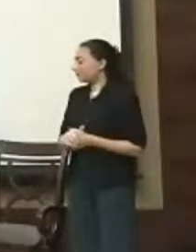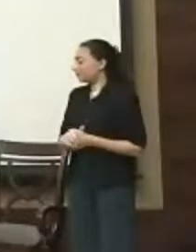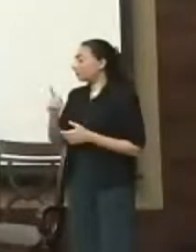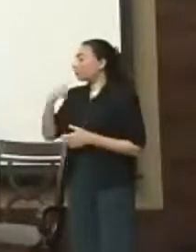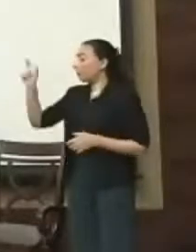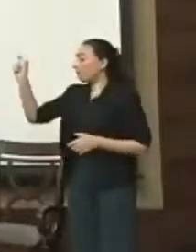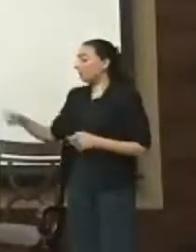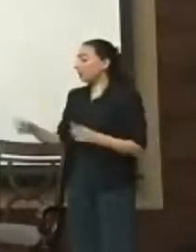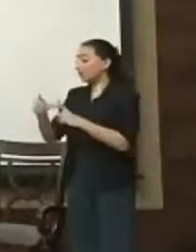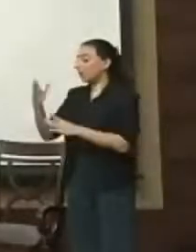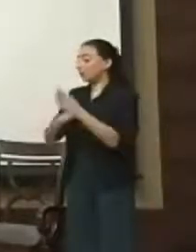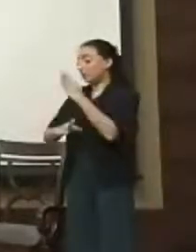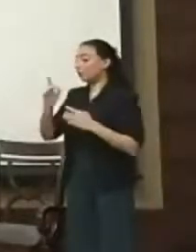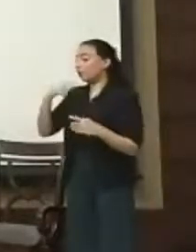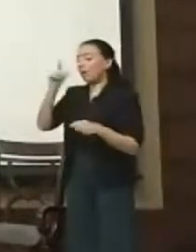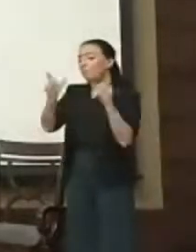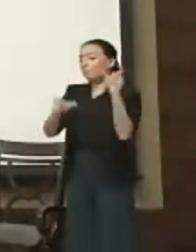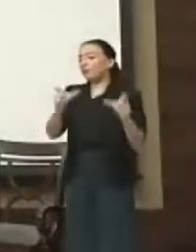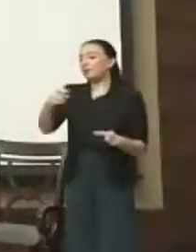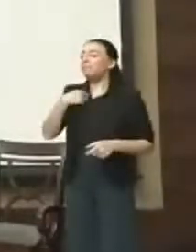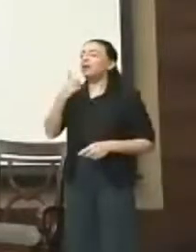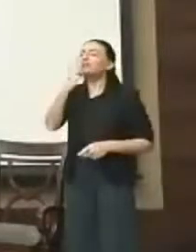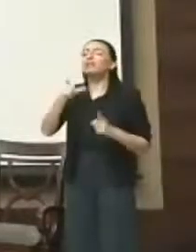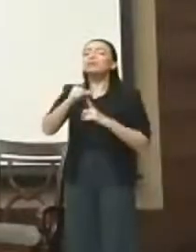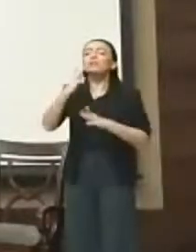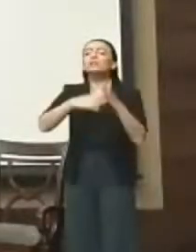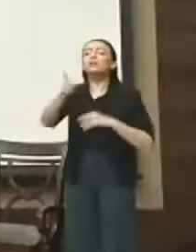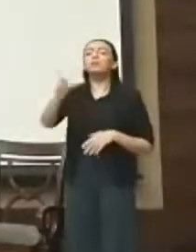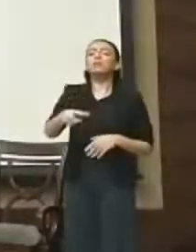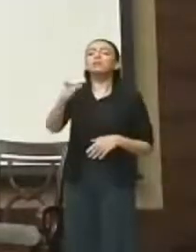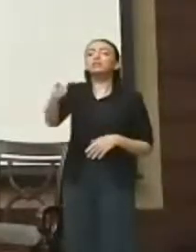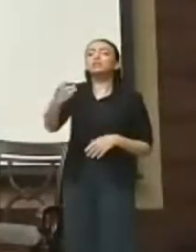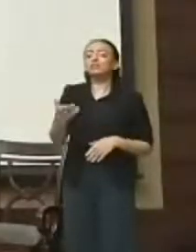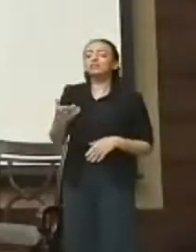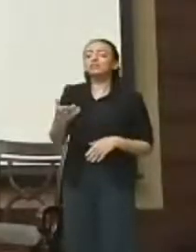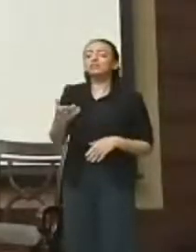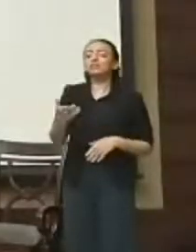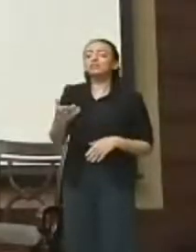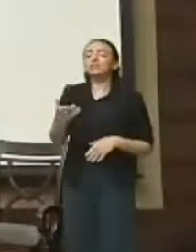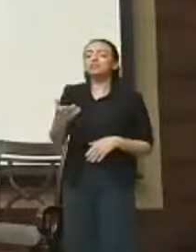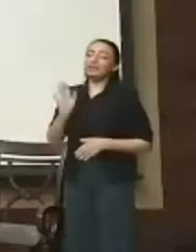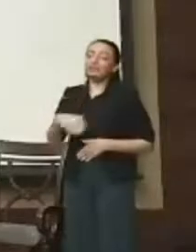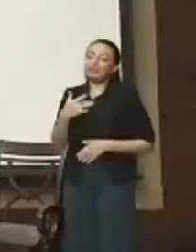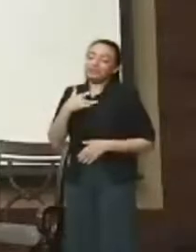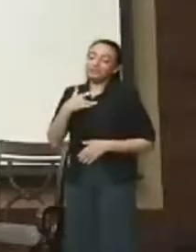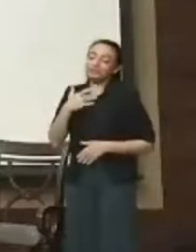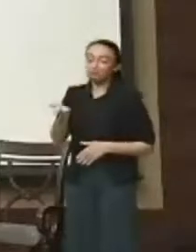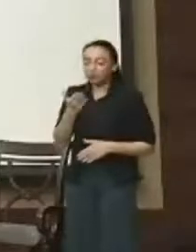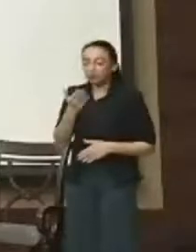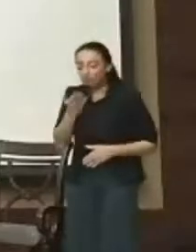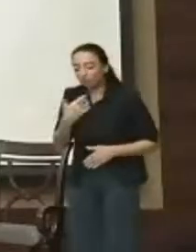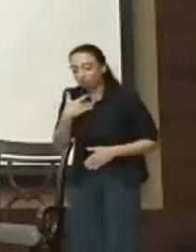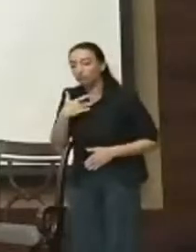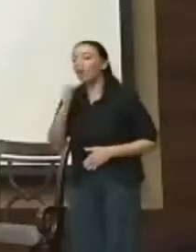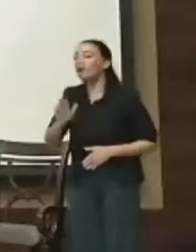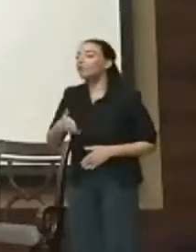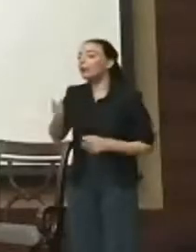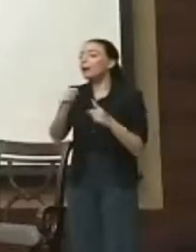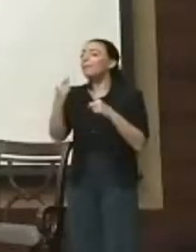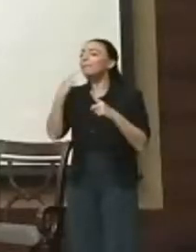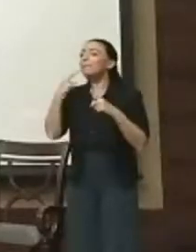with disability are always viewed as an object of pity, एक दया के पात्र की तरह देखा जाता है,